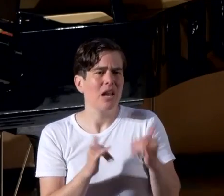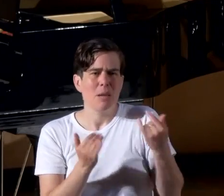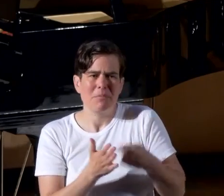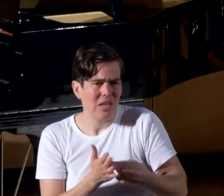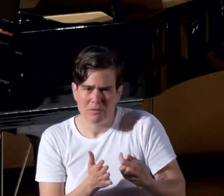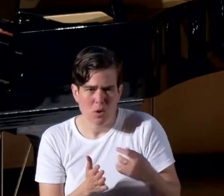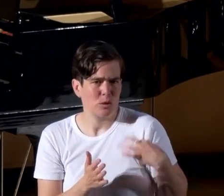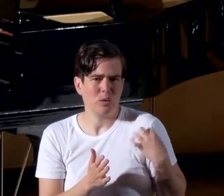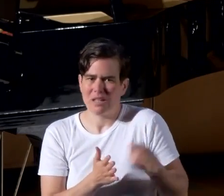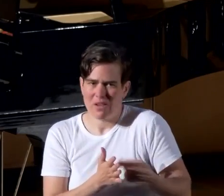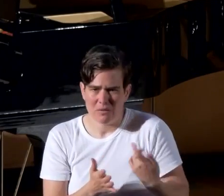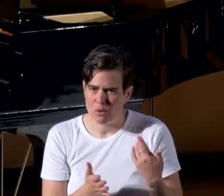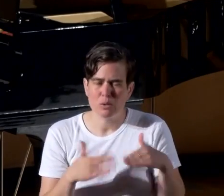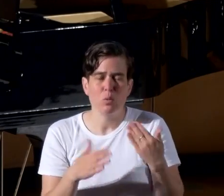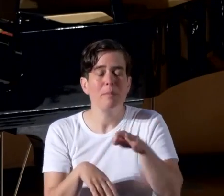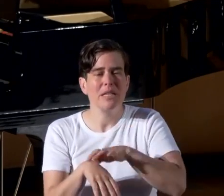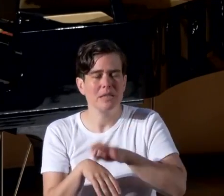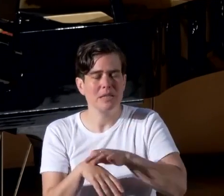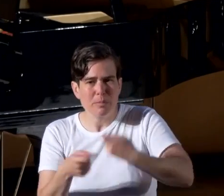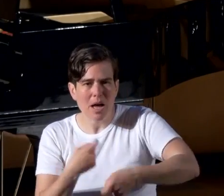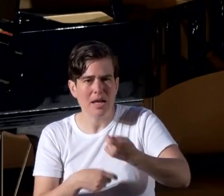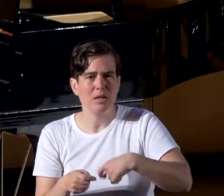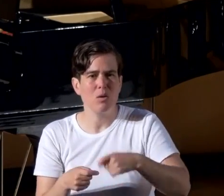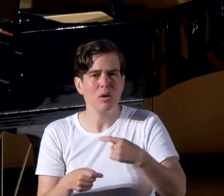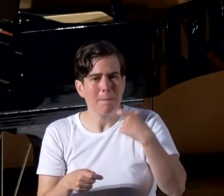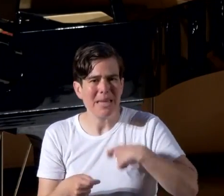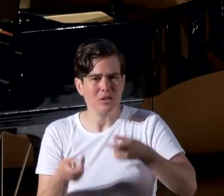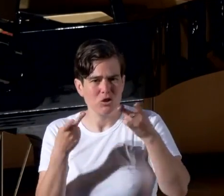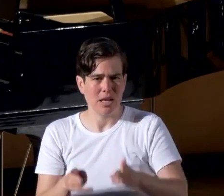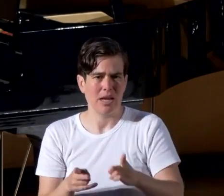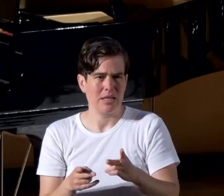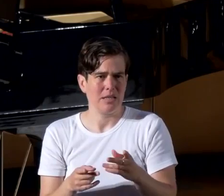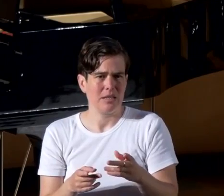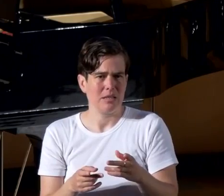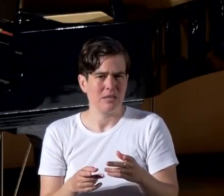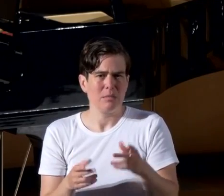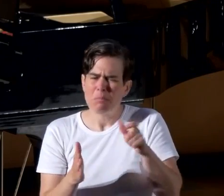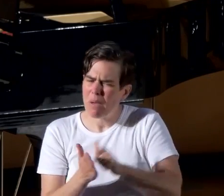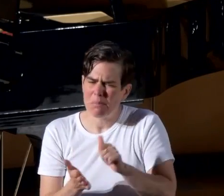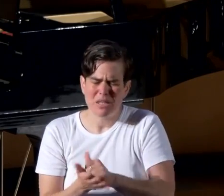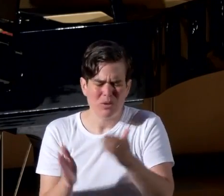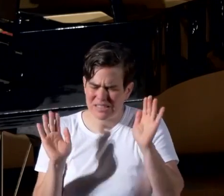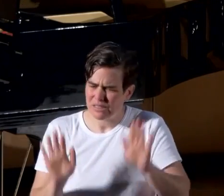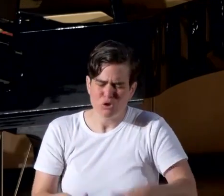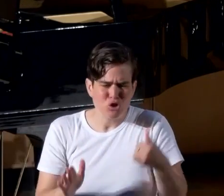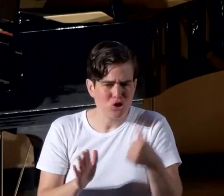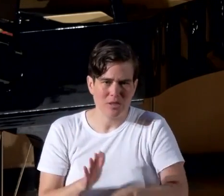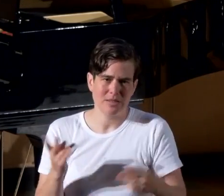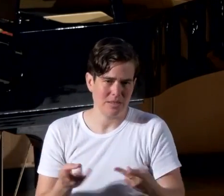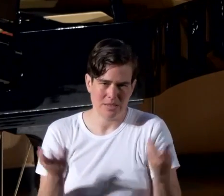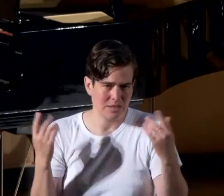sind. Medizinische Behandlung ist eine Frage der Menschenrechte, nichts anderes.